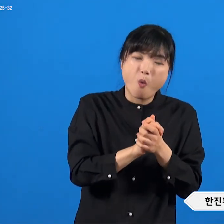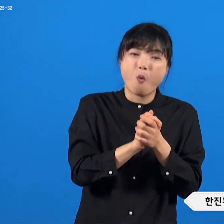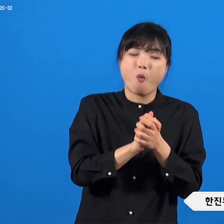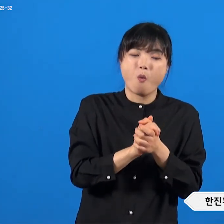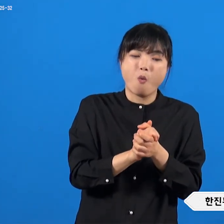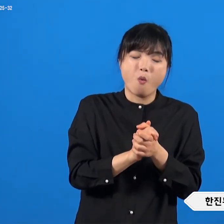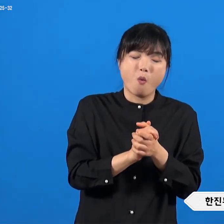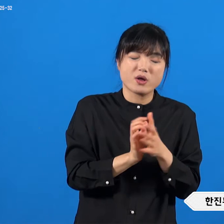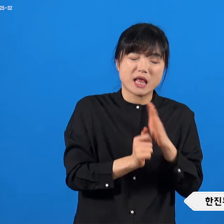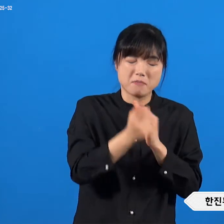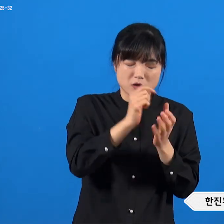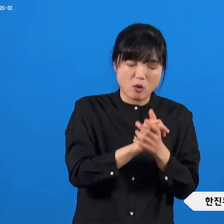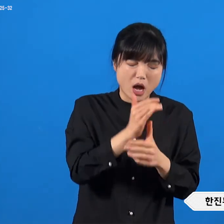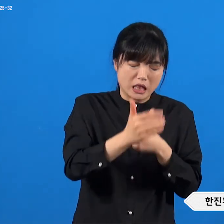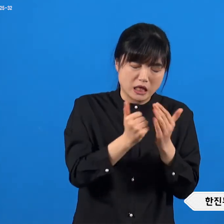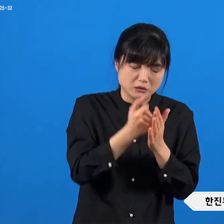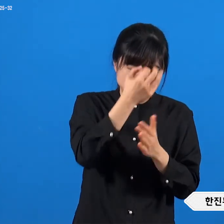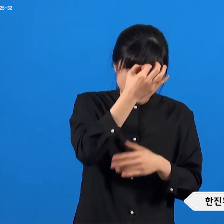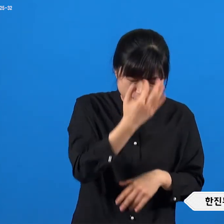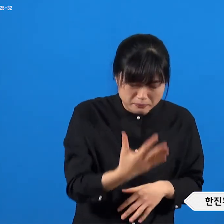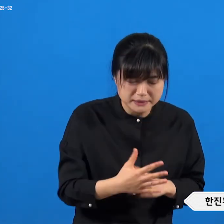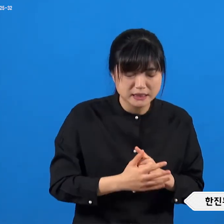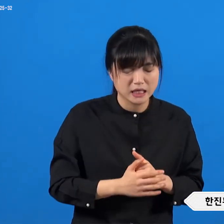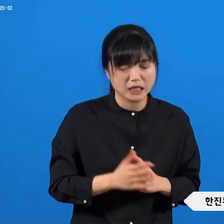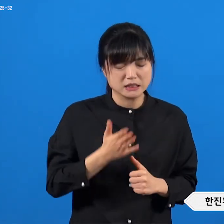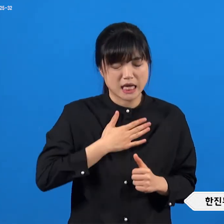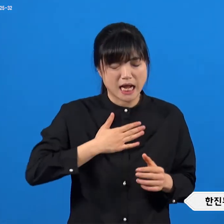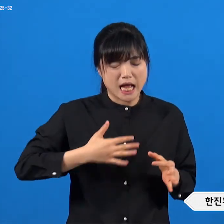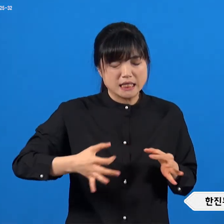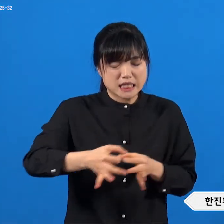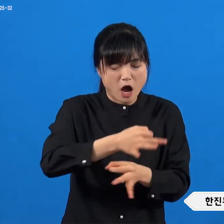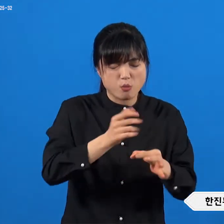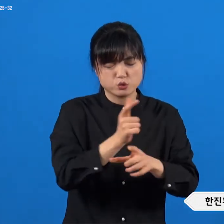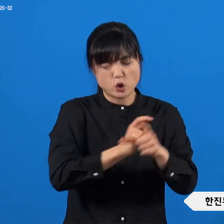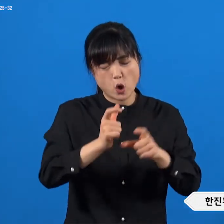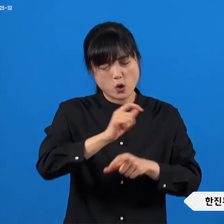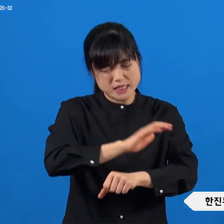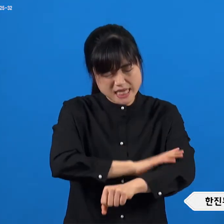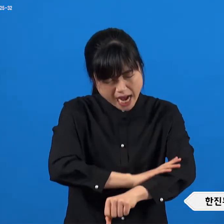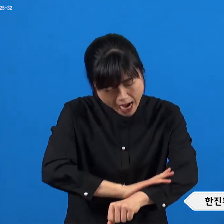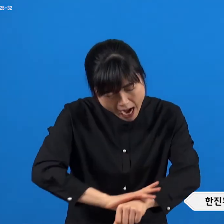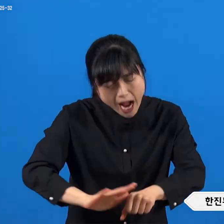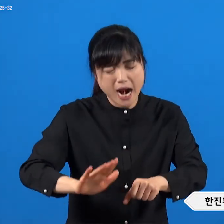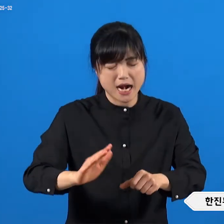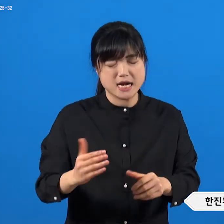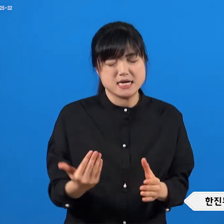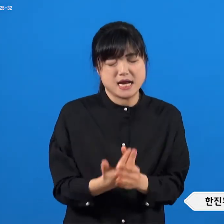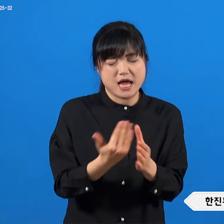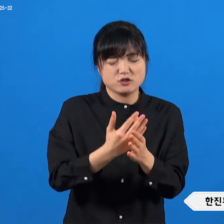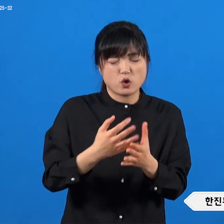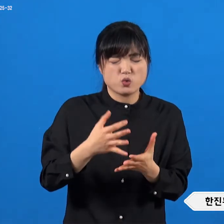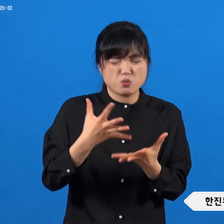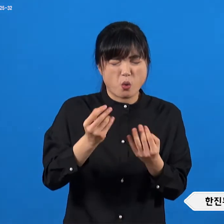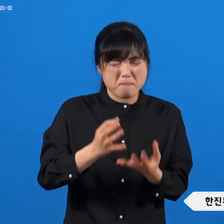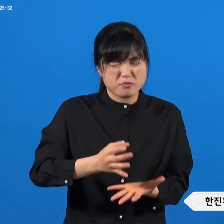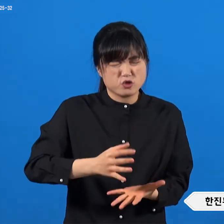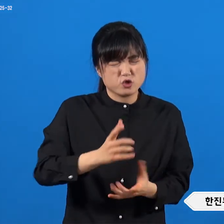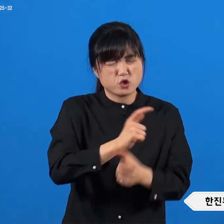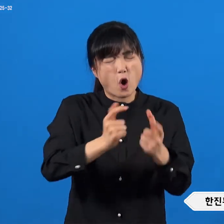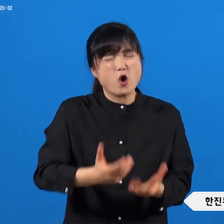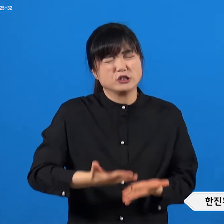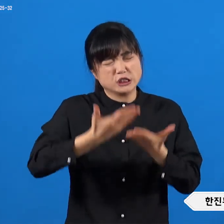하십니다. 하나님 죄송합니다. 제가 사업을 조금만 더 잘했더라면 더 많이 바칠 수